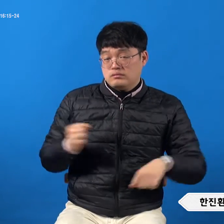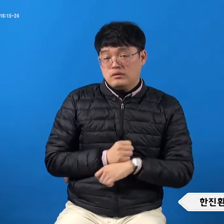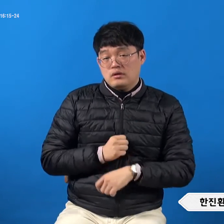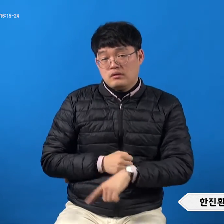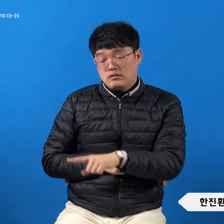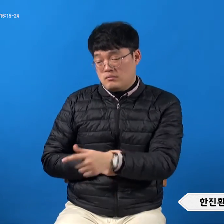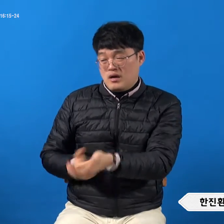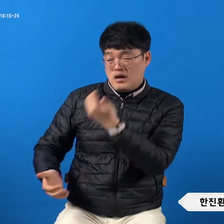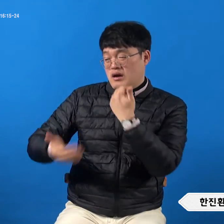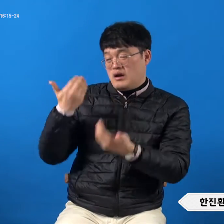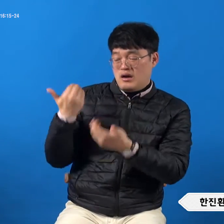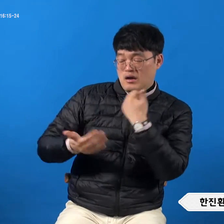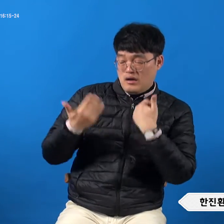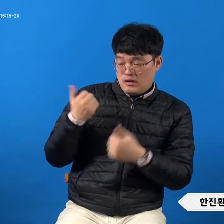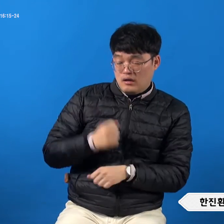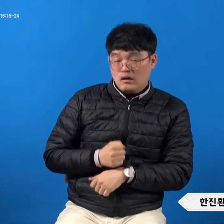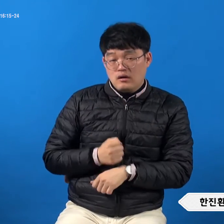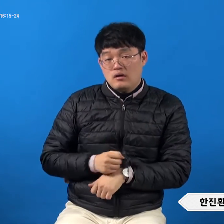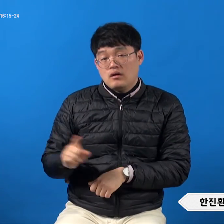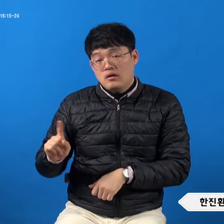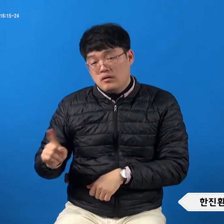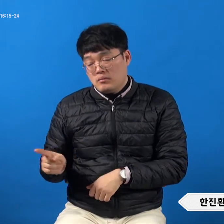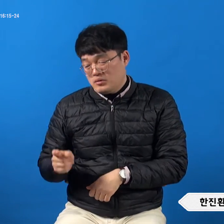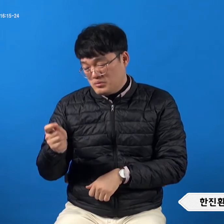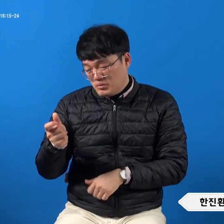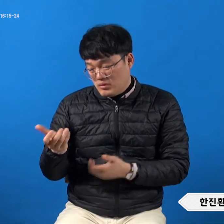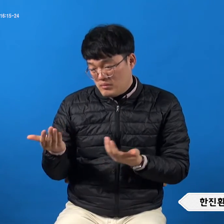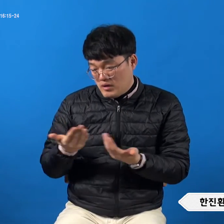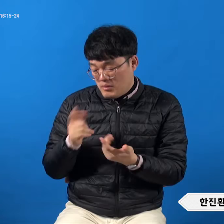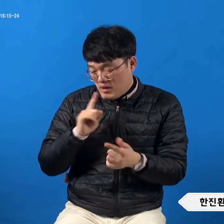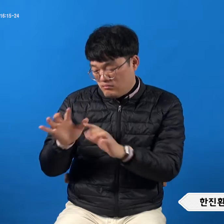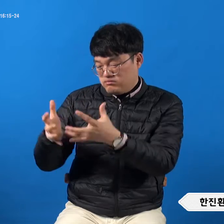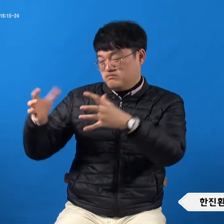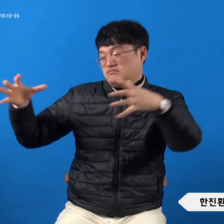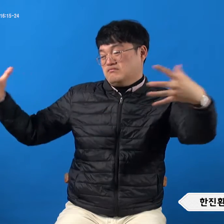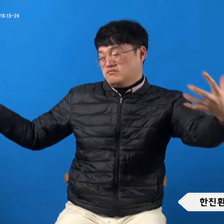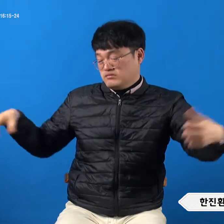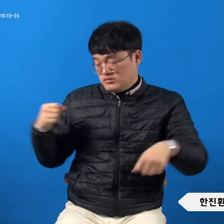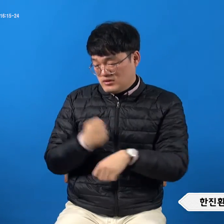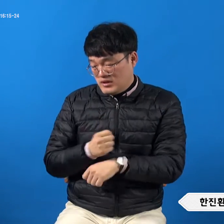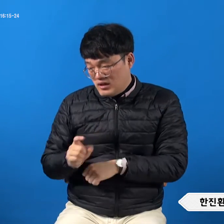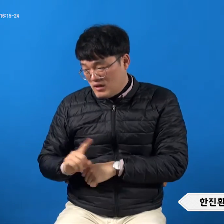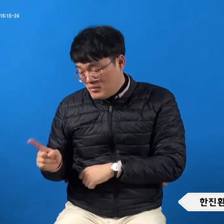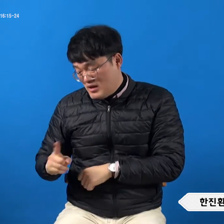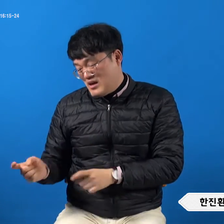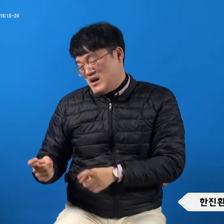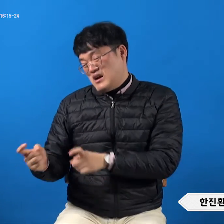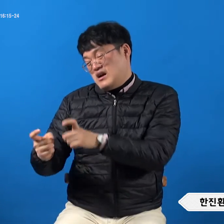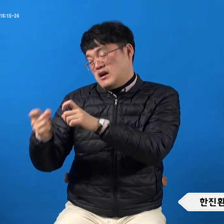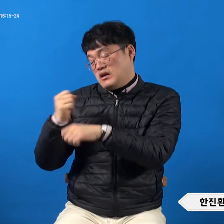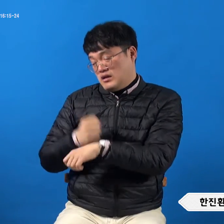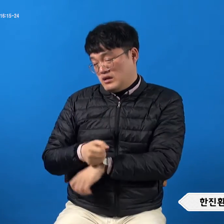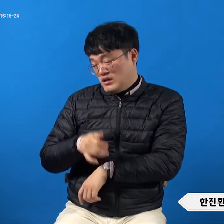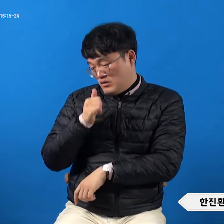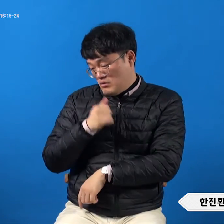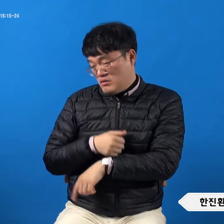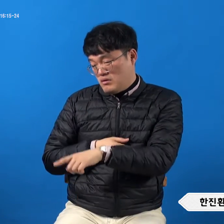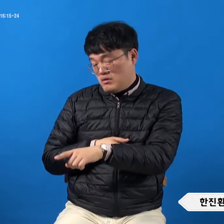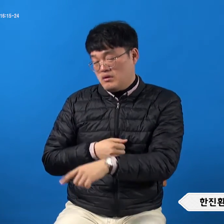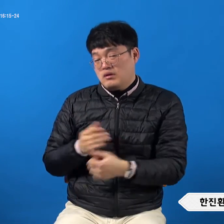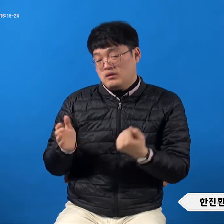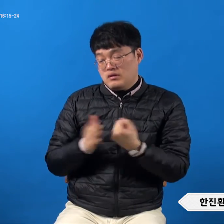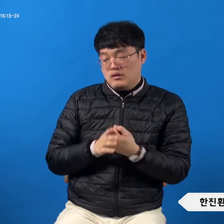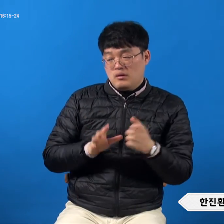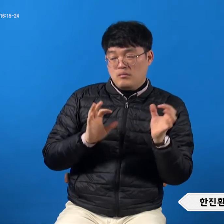괜히 남의 일에 참견하고 별거 아닌 거 가지고 말 꼬투리를 잡아가지고 그냥 물고 늘어지고,